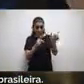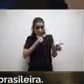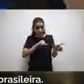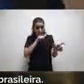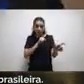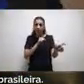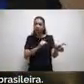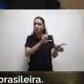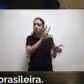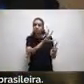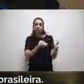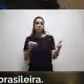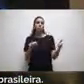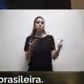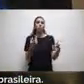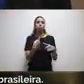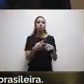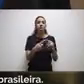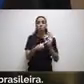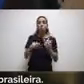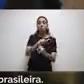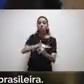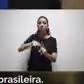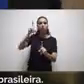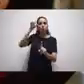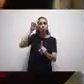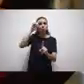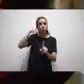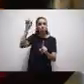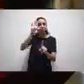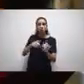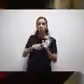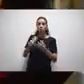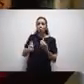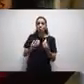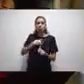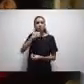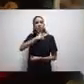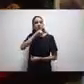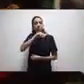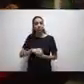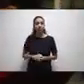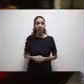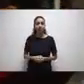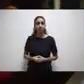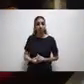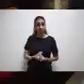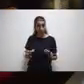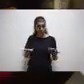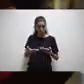de maternidade, que elas dão todo dia para o resto da sociedade brasileira. A partir de hoje, a gente vai ter como